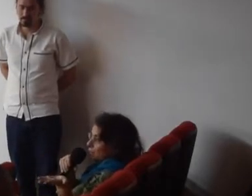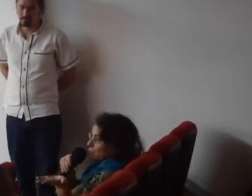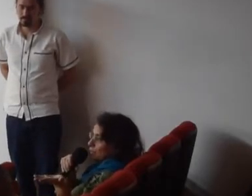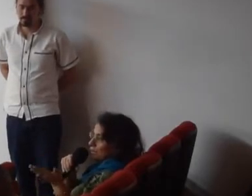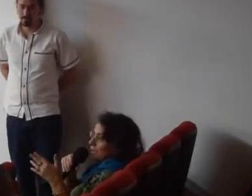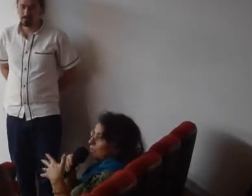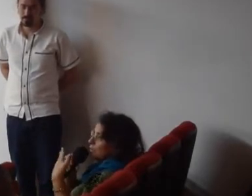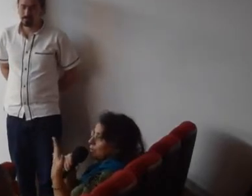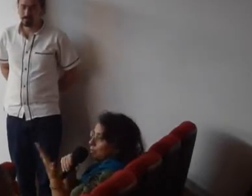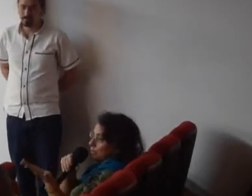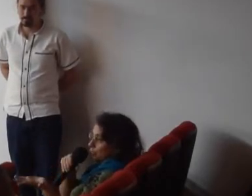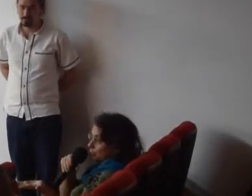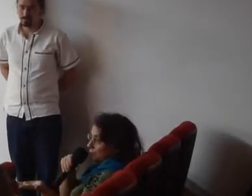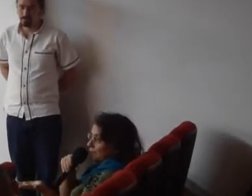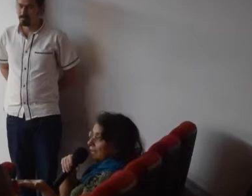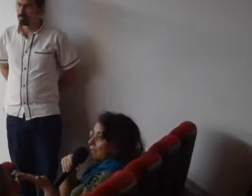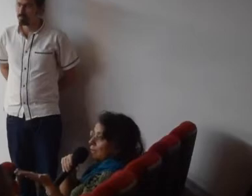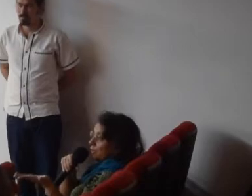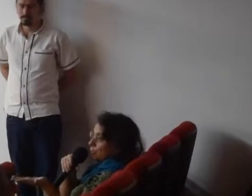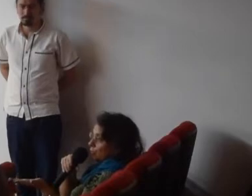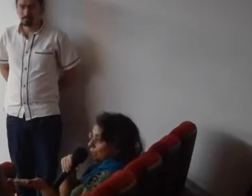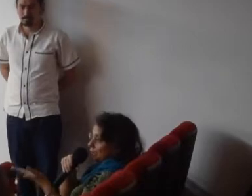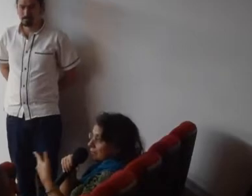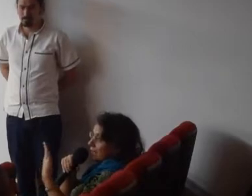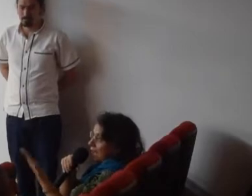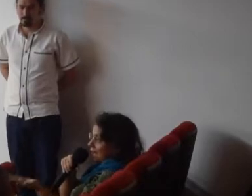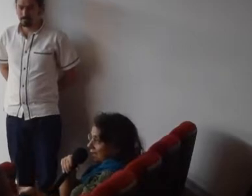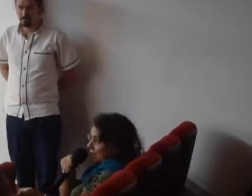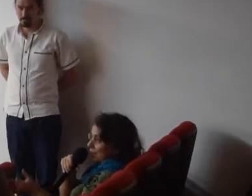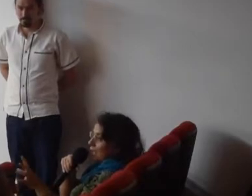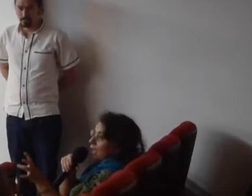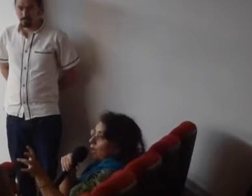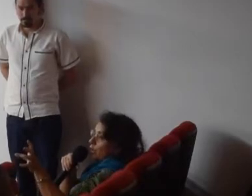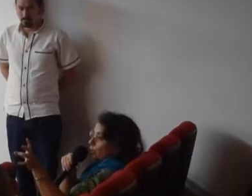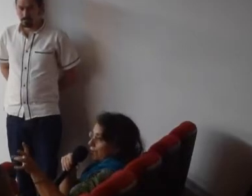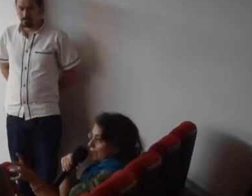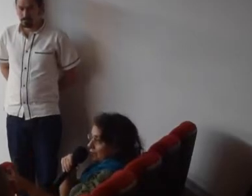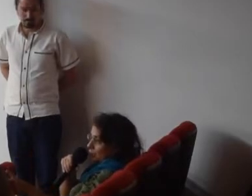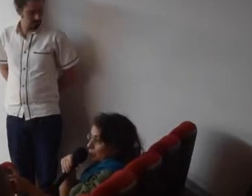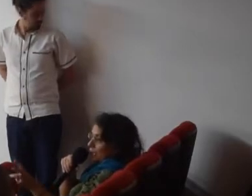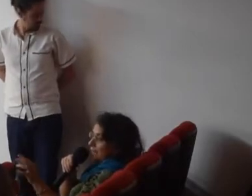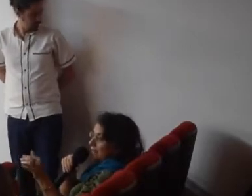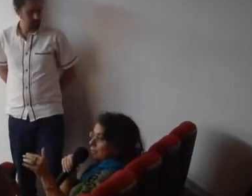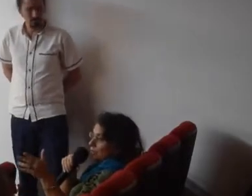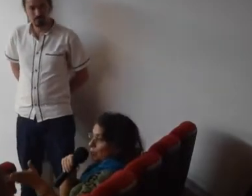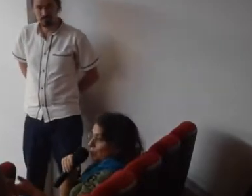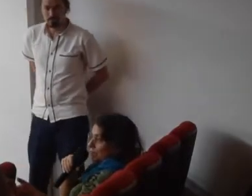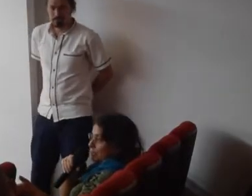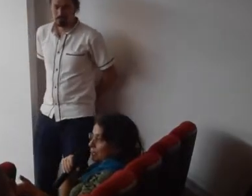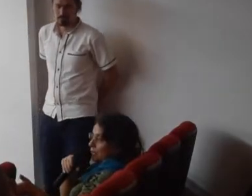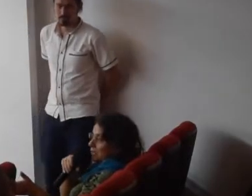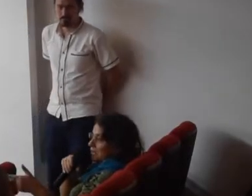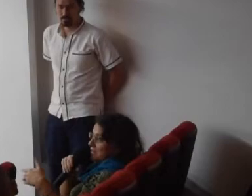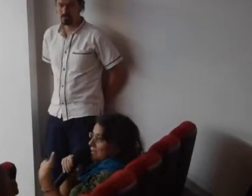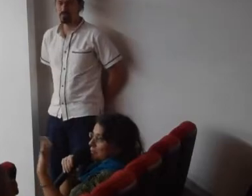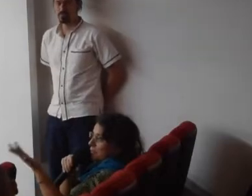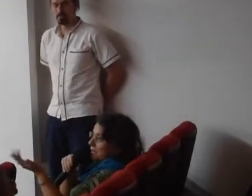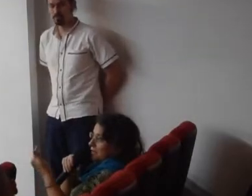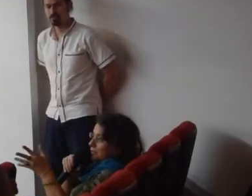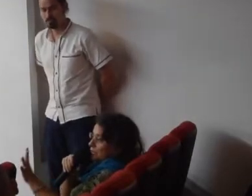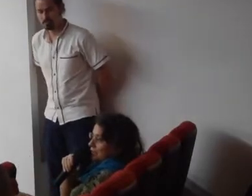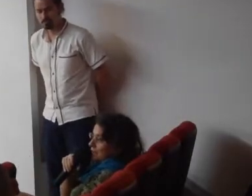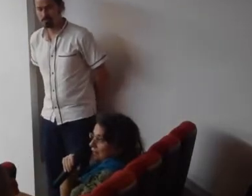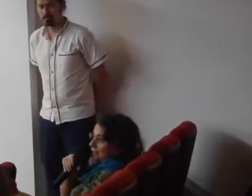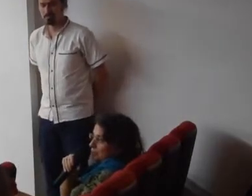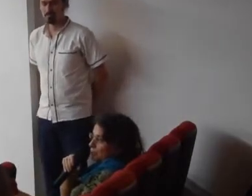ya tenemos correos, ya podemos mirar qué metodologías hay, concretamos esas metodologías virtualmente y en la